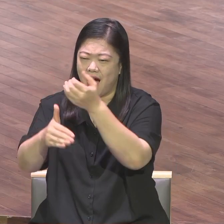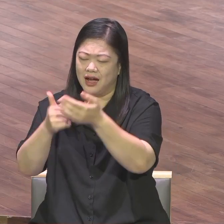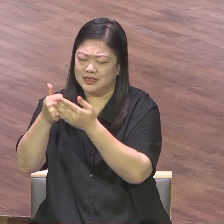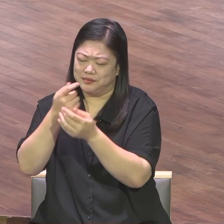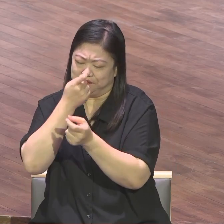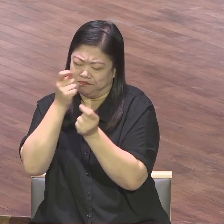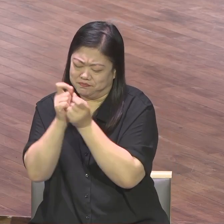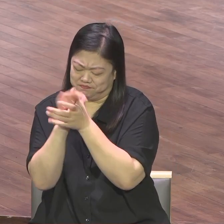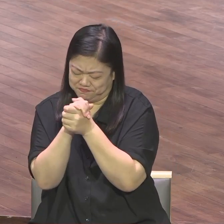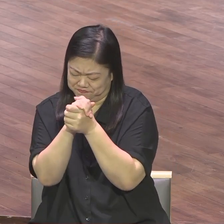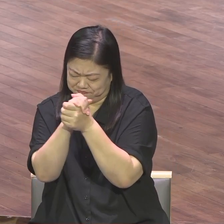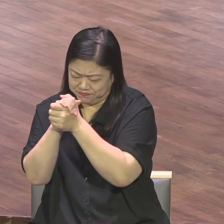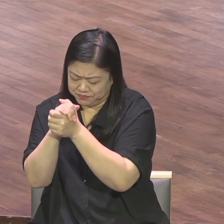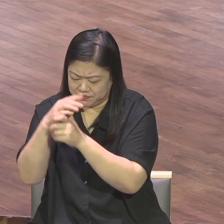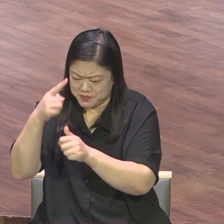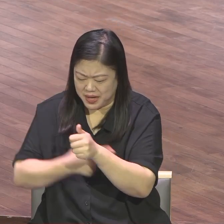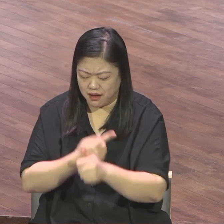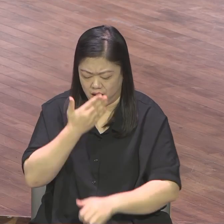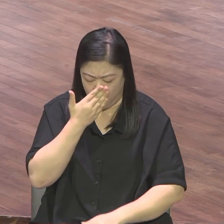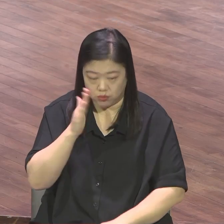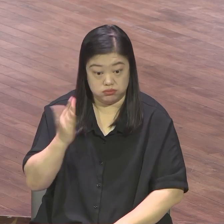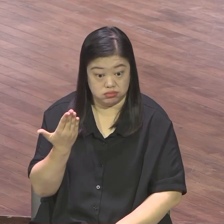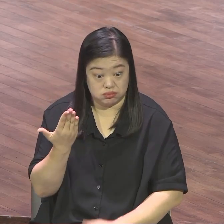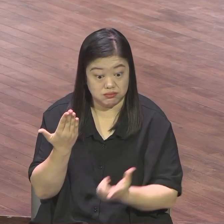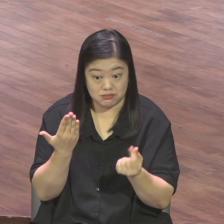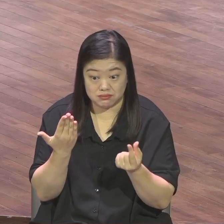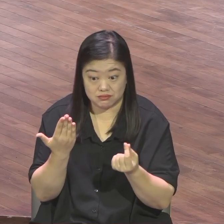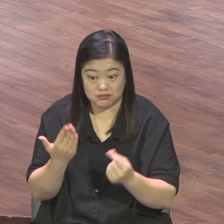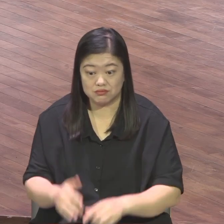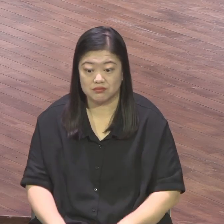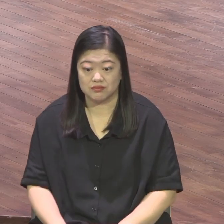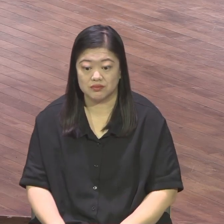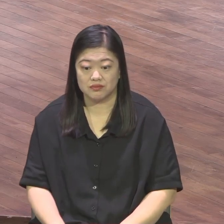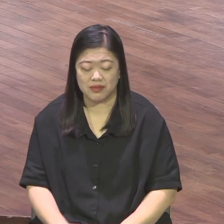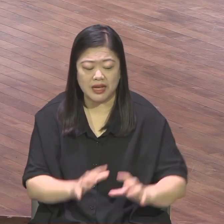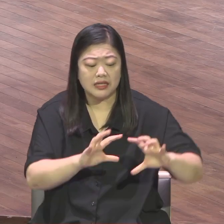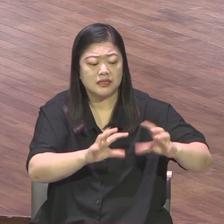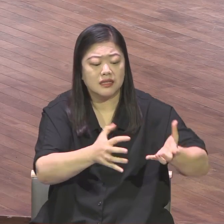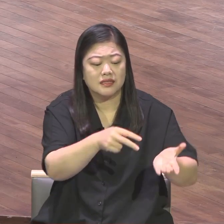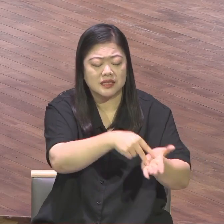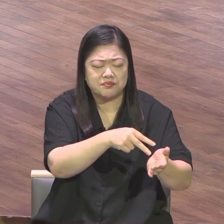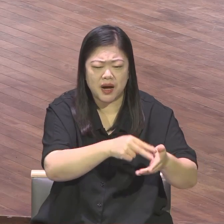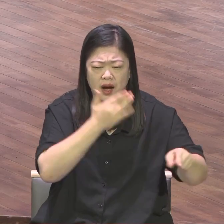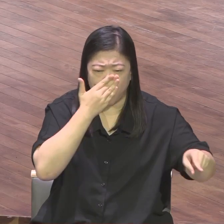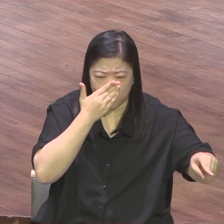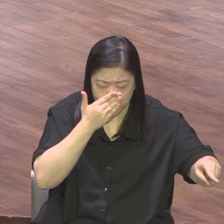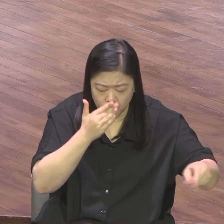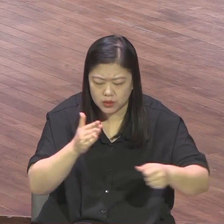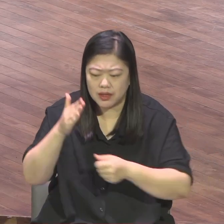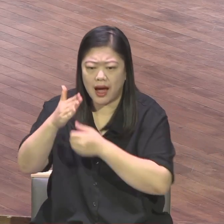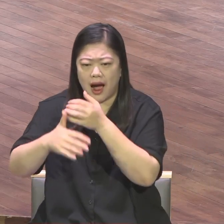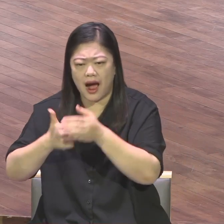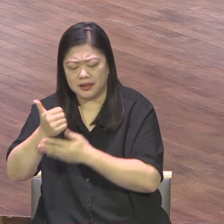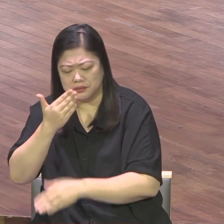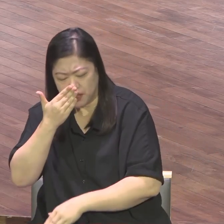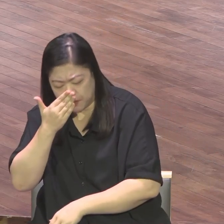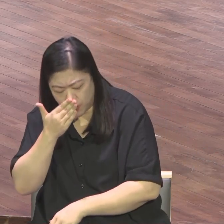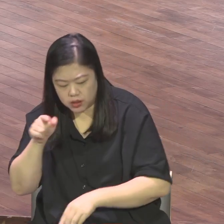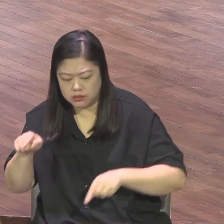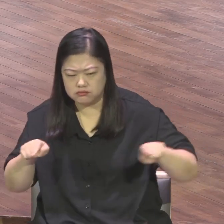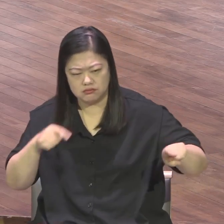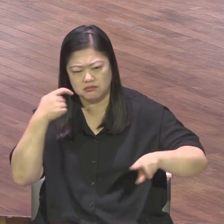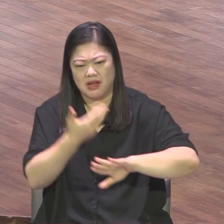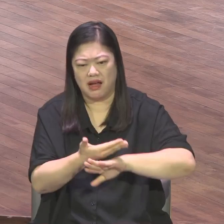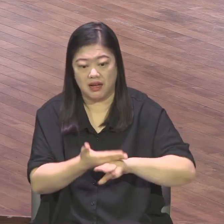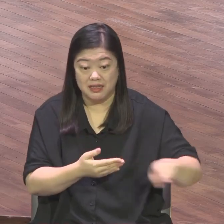가까이 하는 것이 겸손이다. 세상 사람들이 말하는 겸손과는 다르죠. 거기 꾸벅꾸벅 쉬고 양보하고 하는